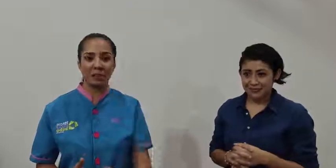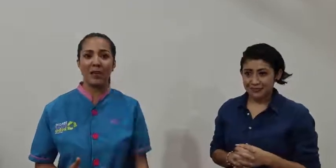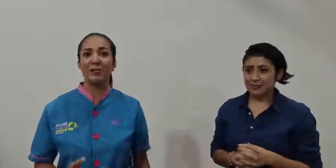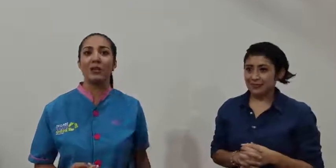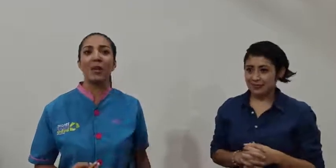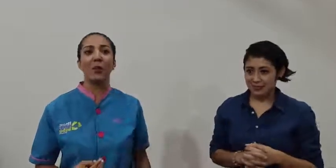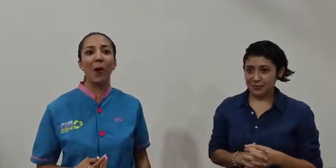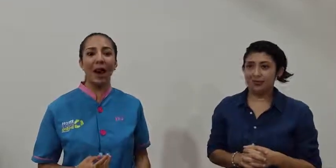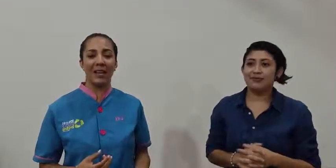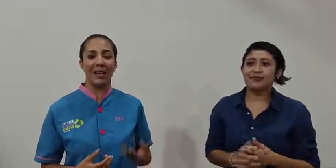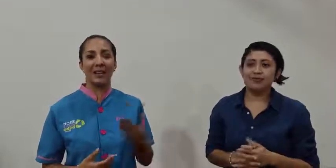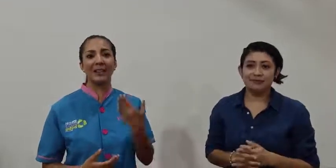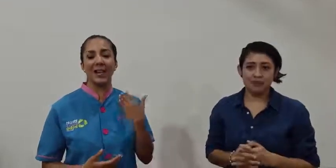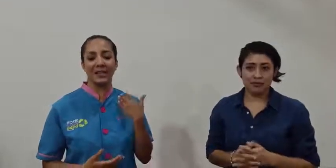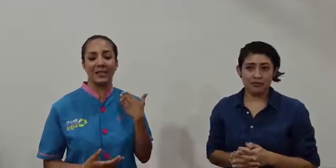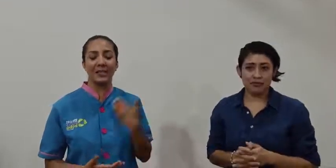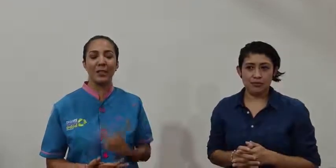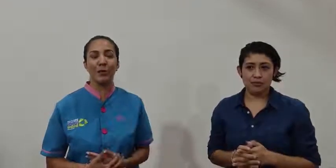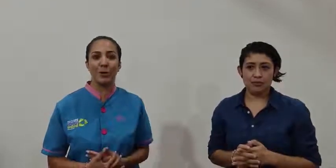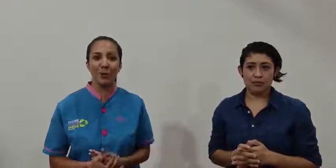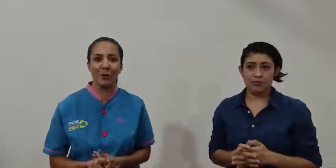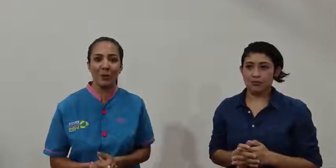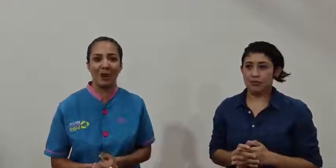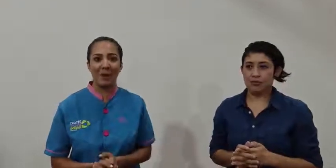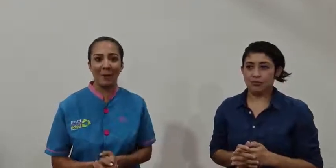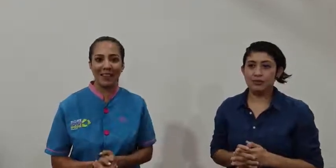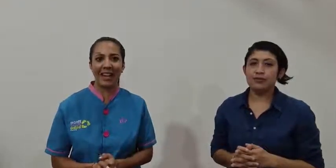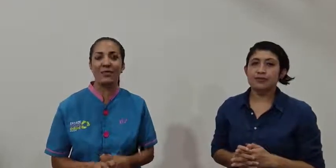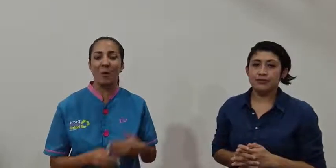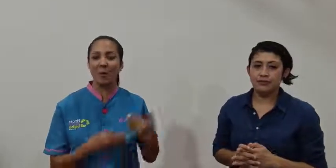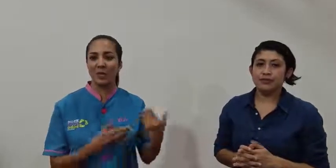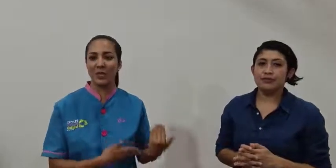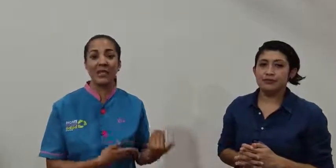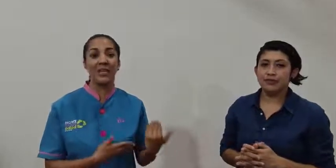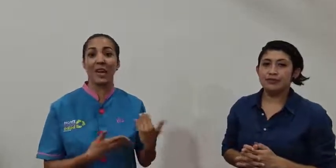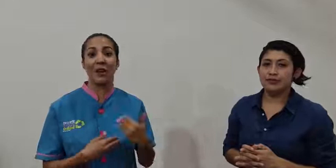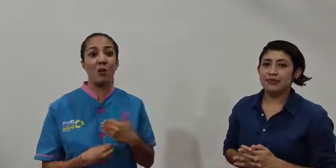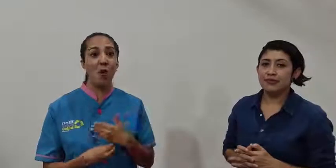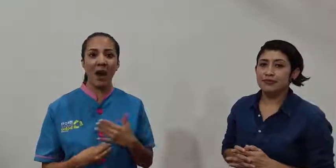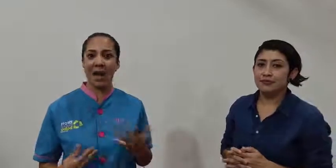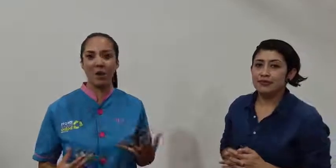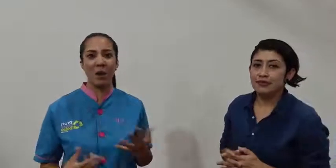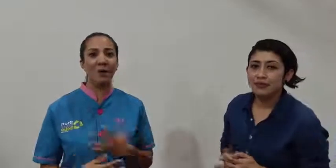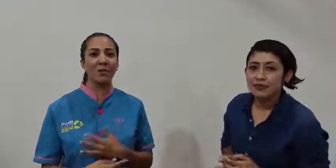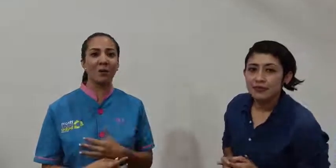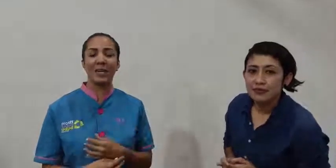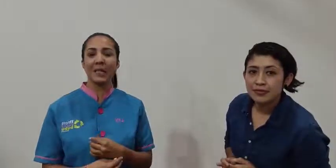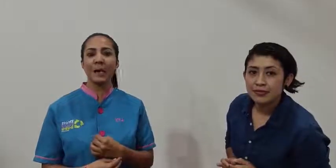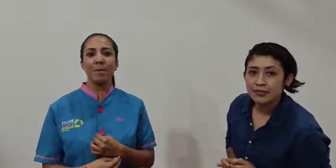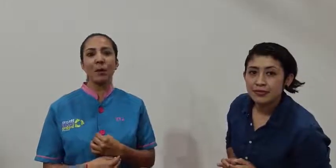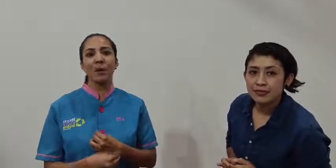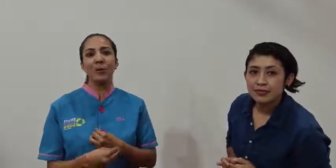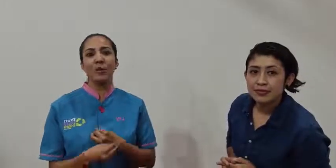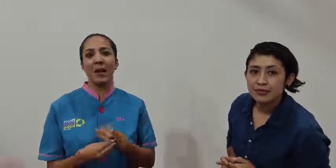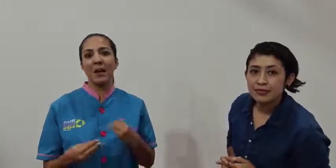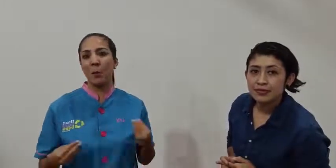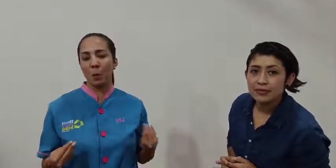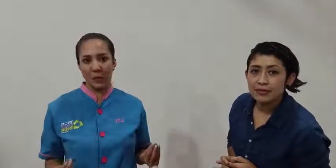están escuchando alguien de las instituciones gubernamentales, como nos dices que no hay personas, no queremos que haya como